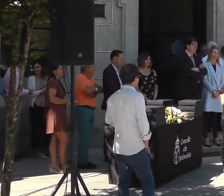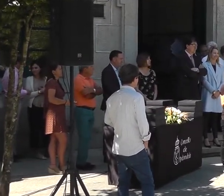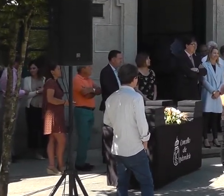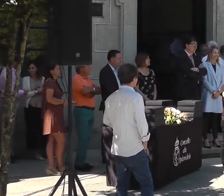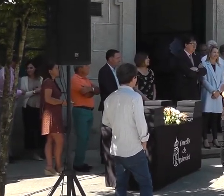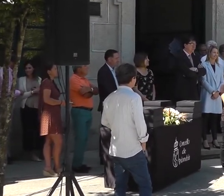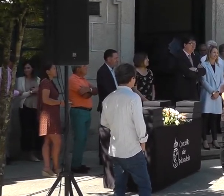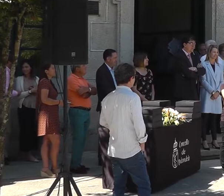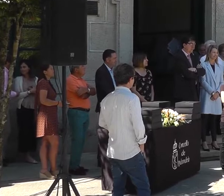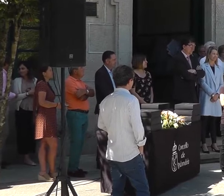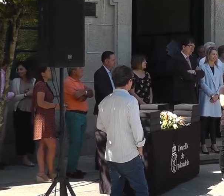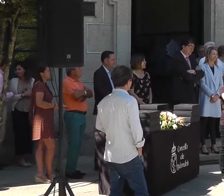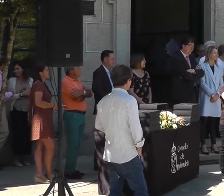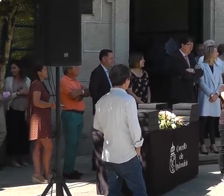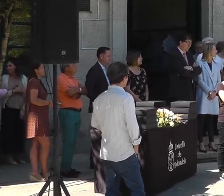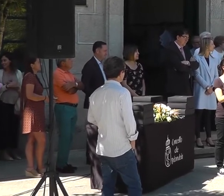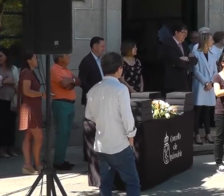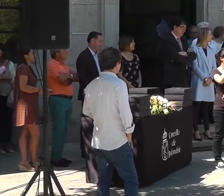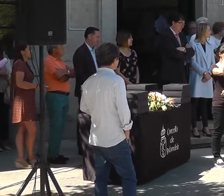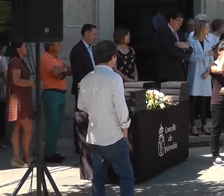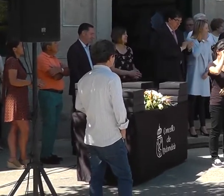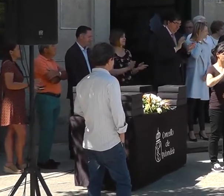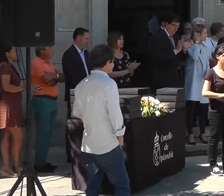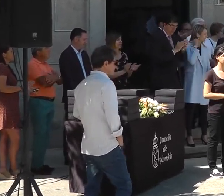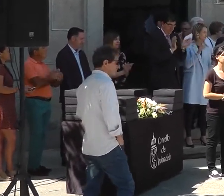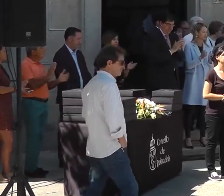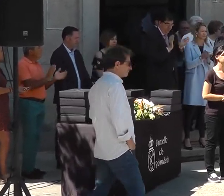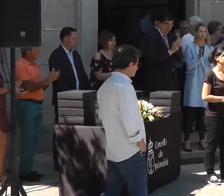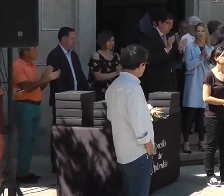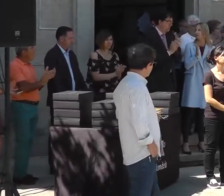escoitar as palabras do noso alcalde, Javier Vaz Corujeira.